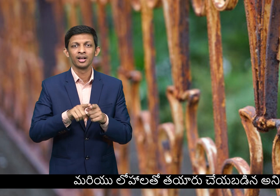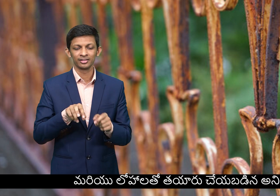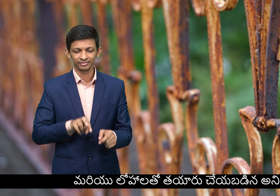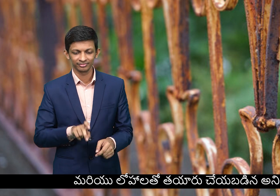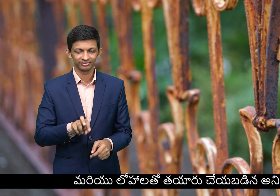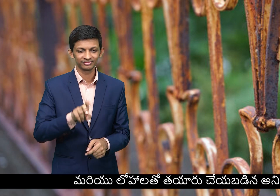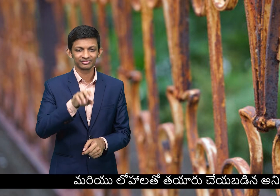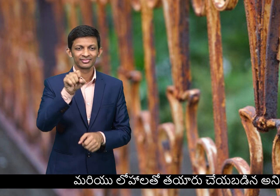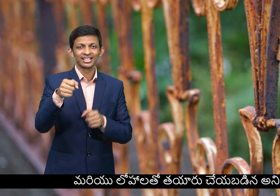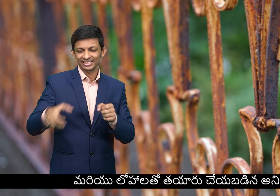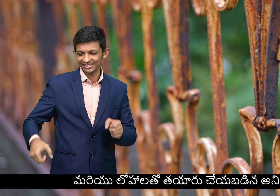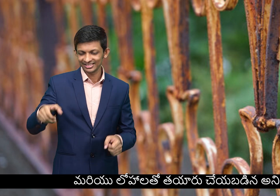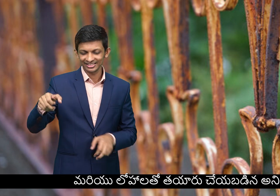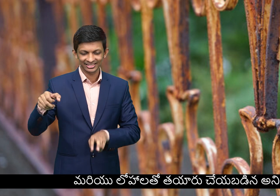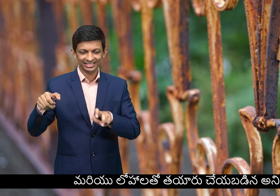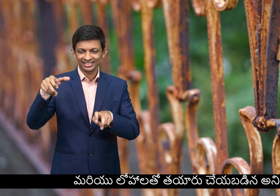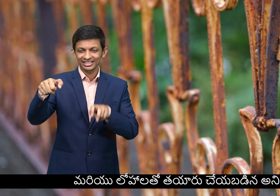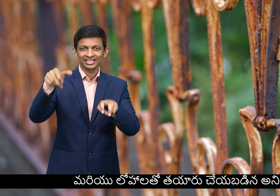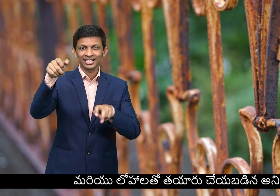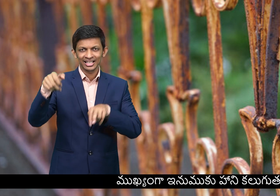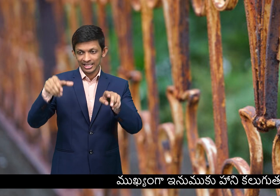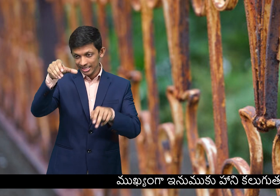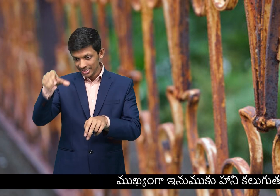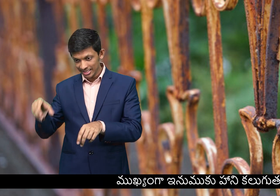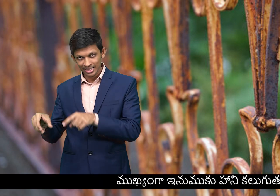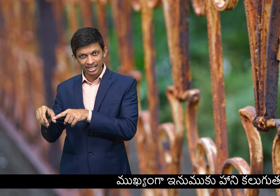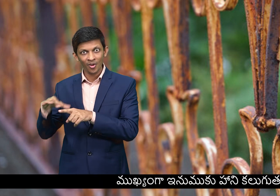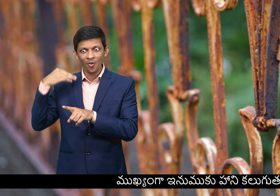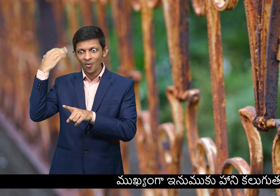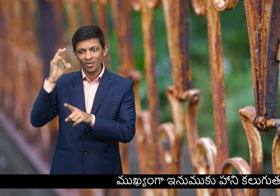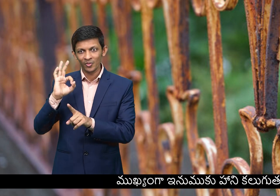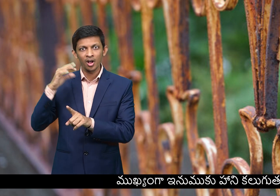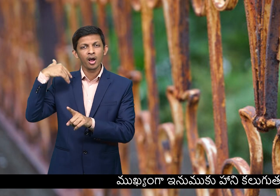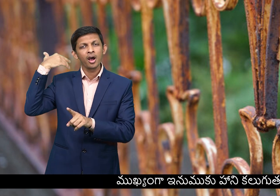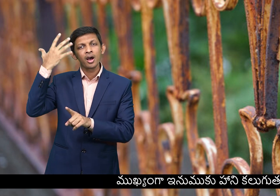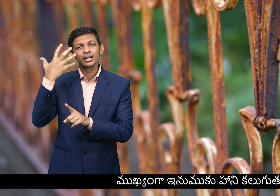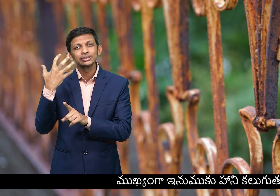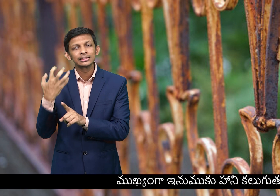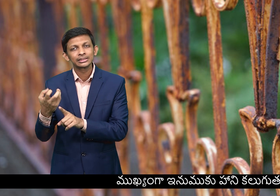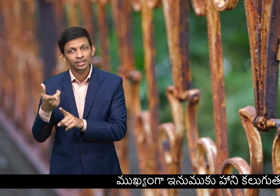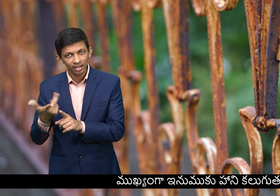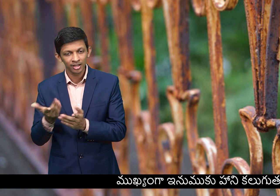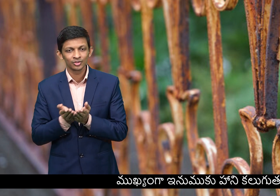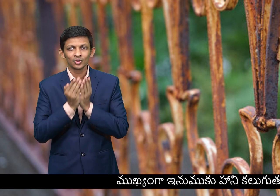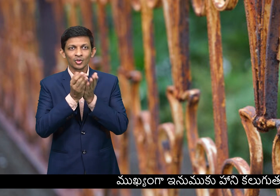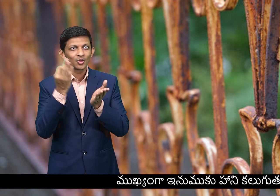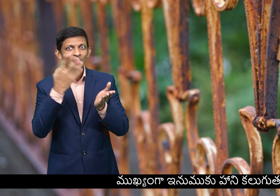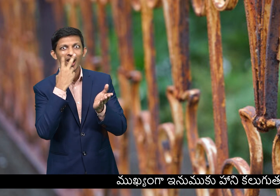మరియు లోహాలతో తయారు చేయబడిన అన్ని వస్తువులకు, ముఖ్యంగా ఇనుముకు హాని కలుగుతుంది.